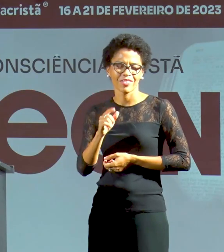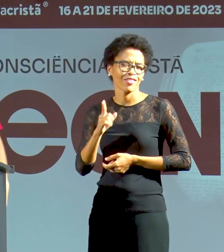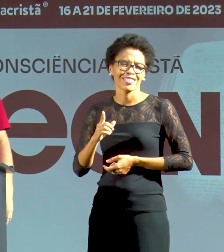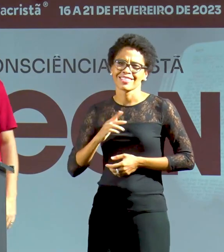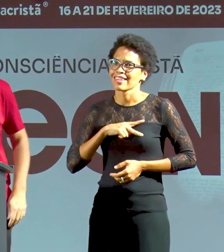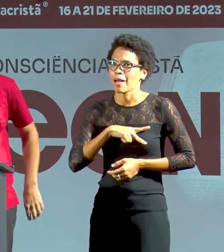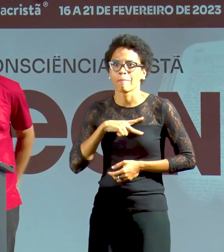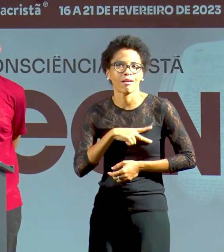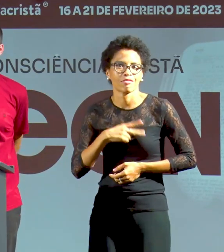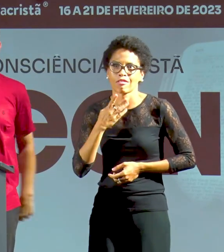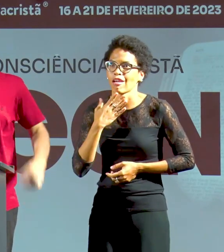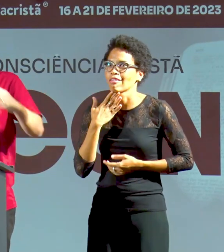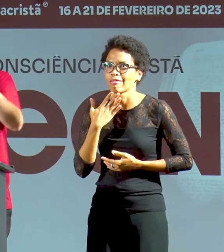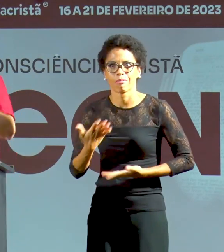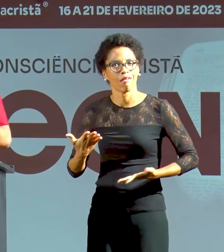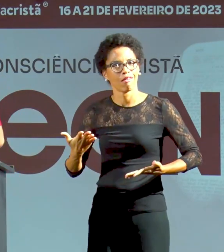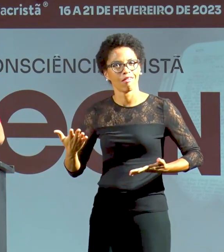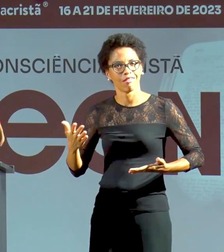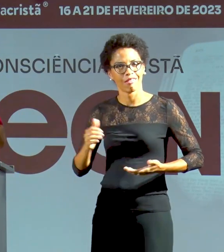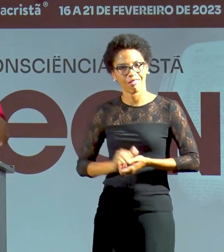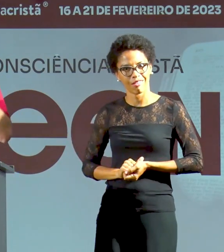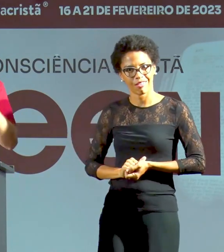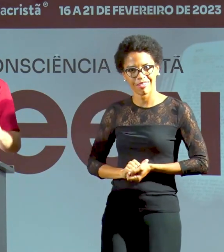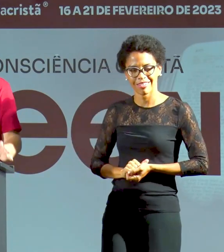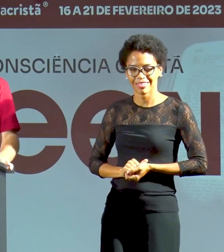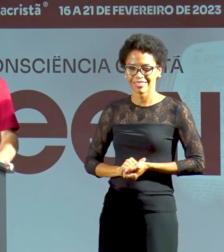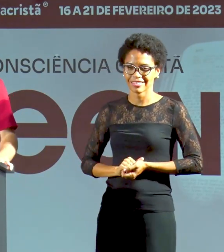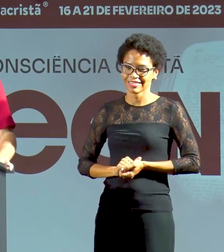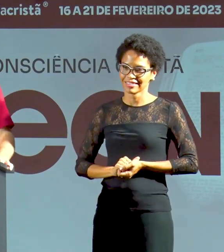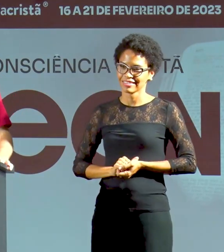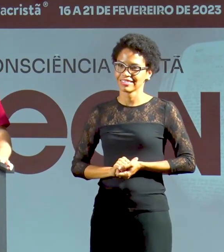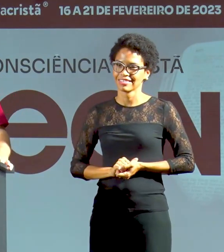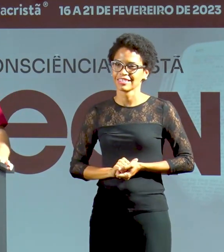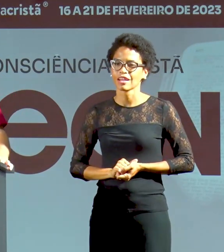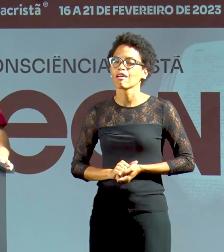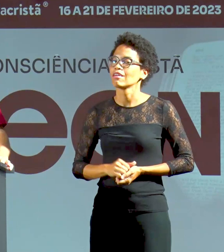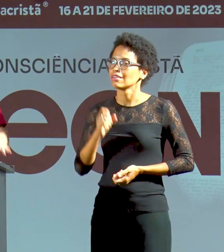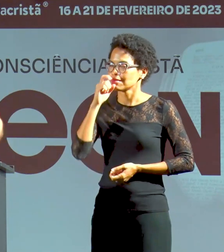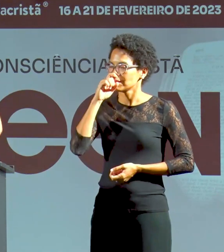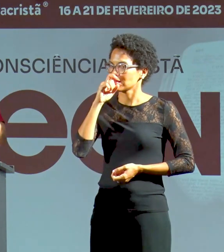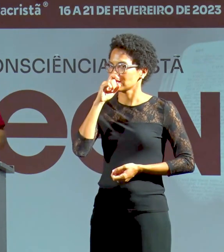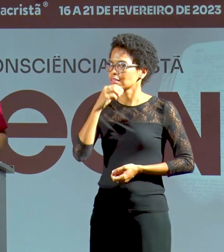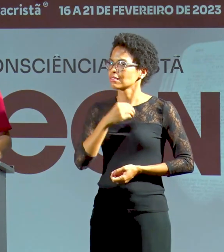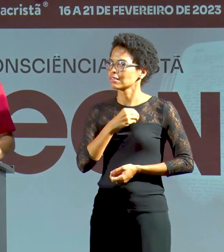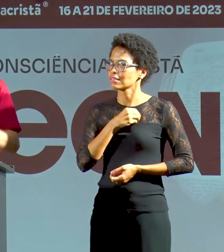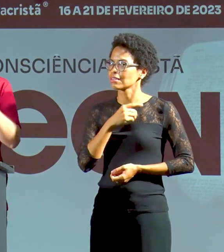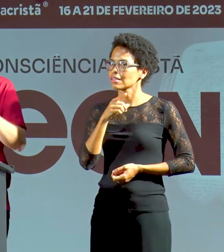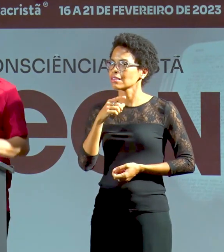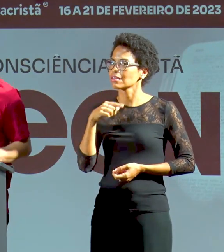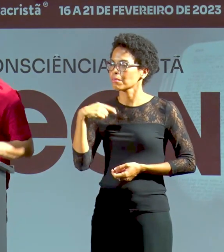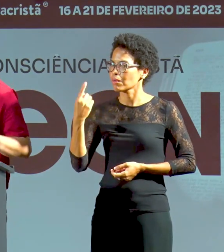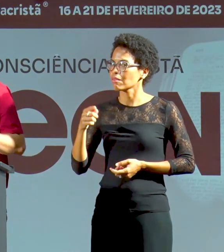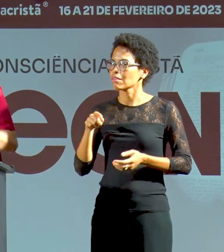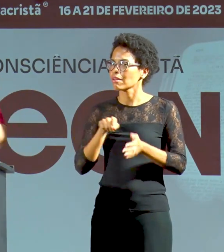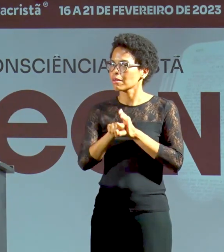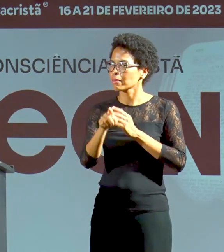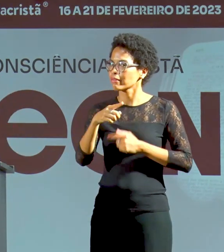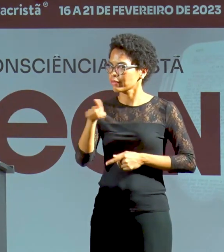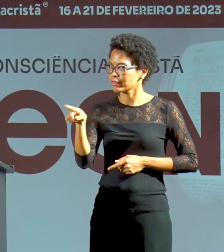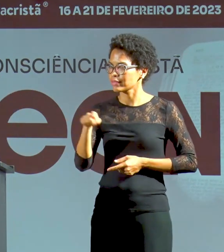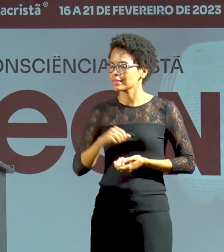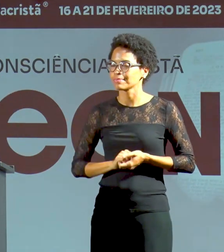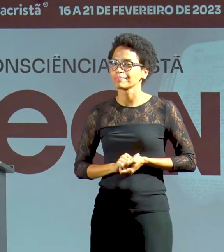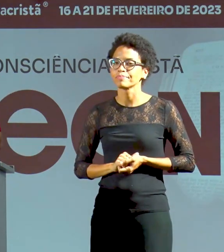muito apaixonados Ô gente ó mentira é pecado Hein gente no final vou perguntar de novo da oportunidade para vocês